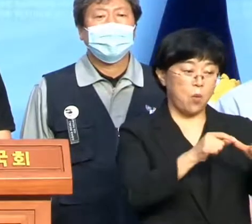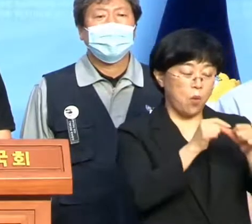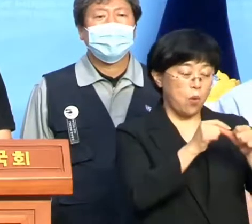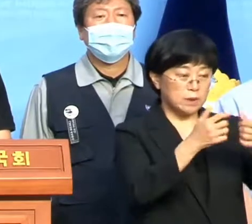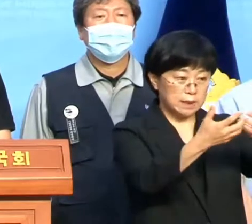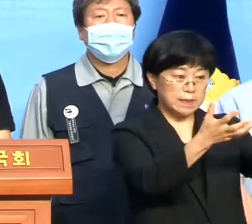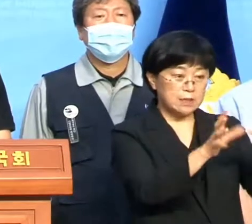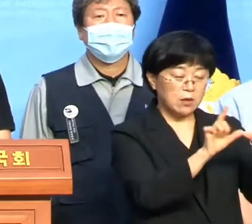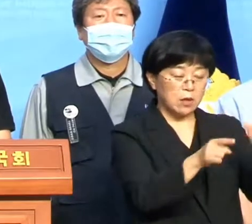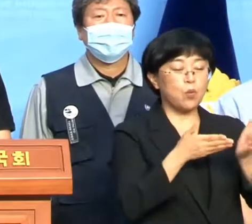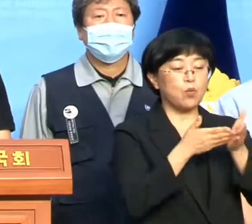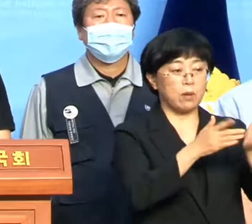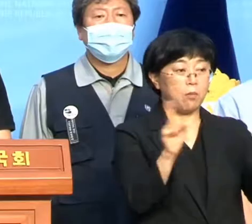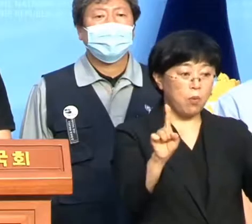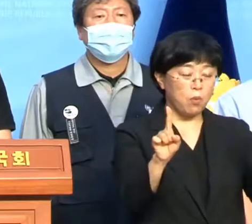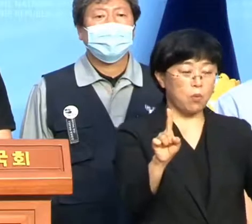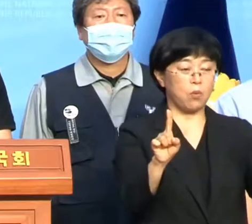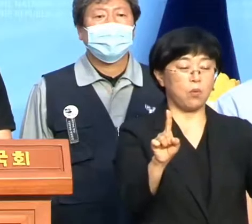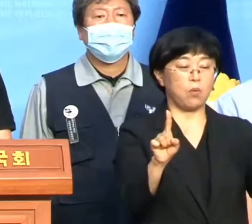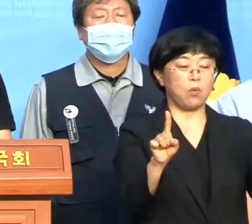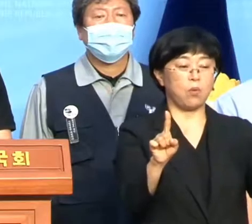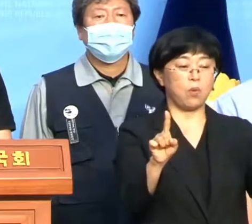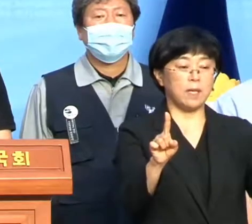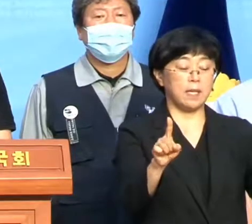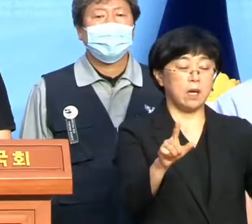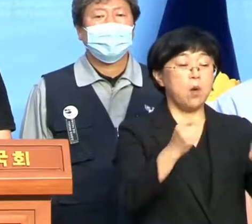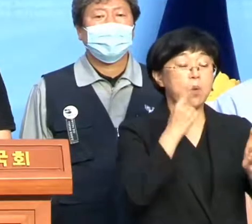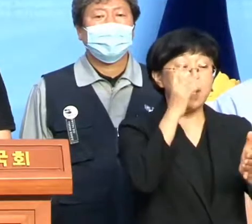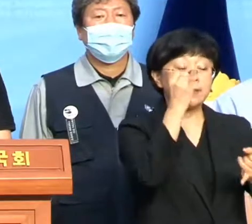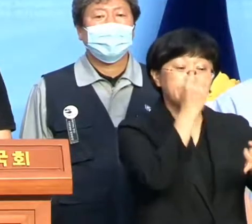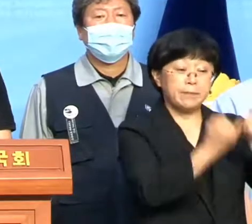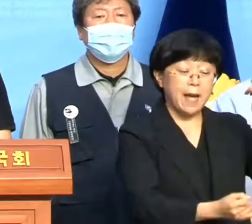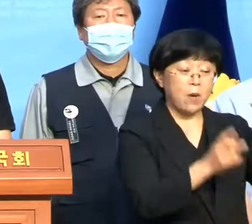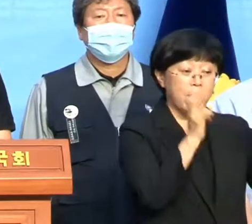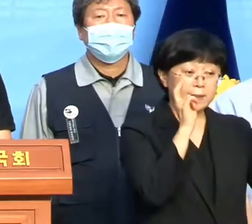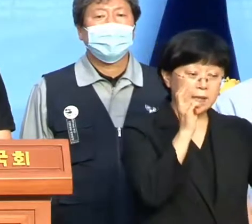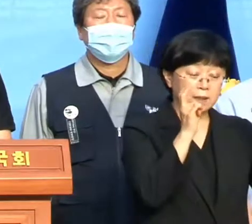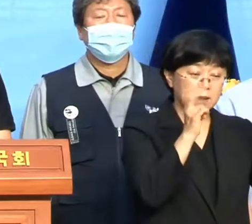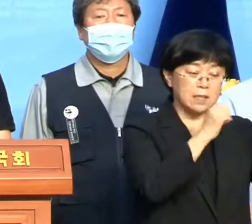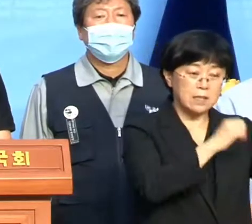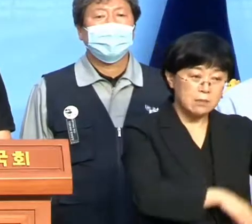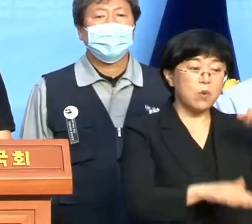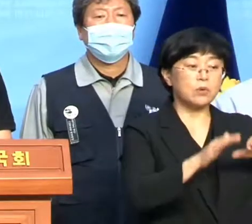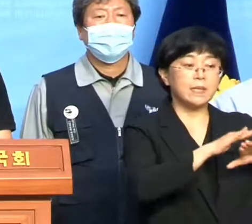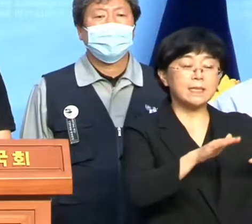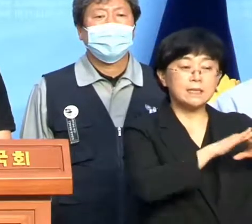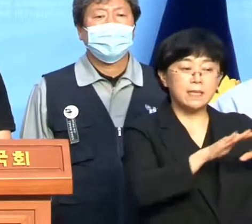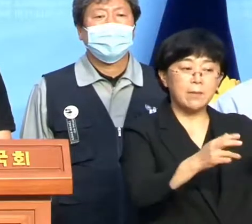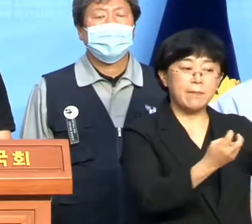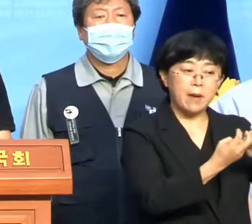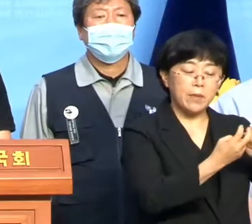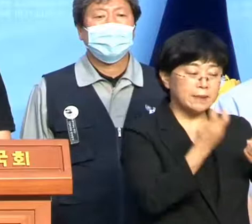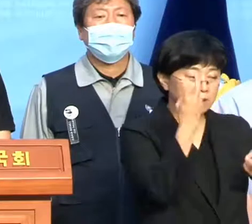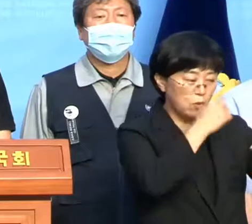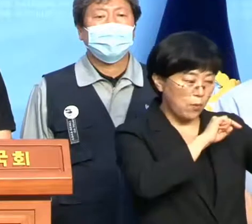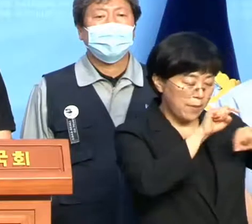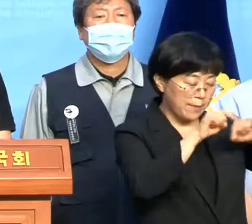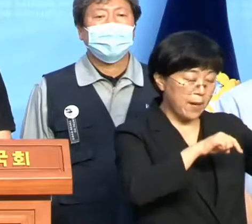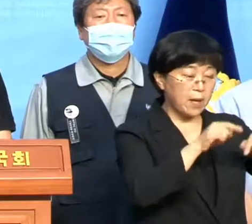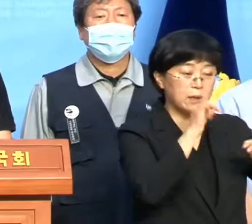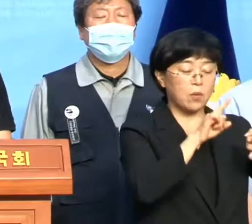청의 요구한다 재불 사업장에 대한 근본 대책 수립을 지도 감독하고